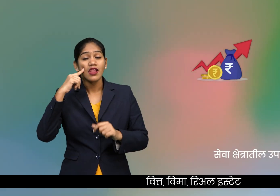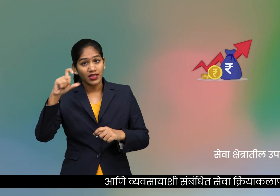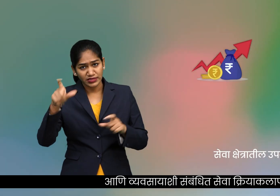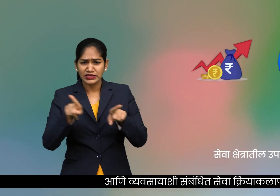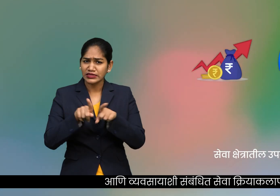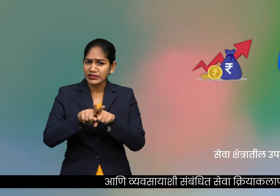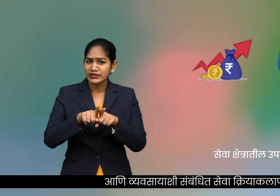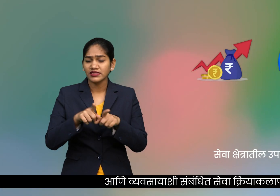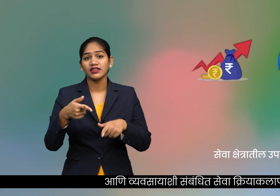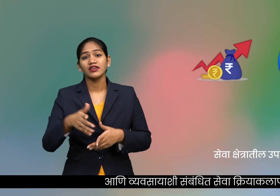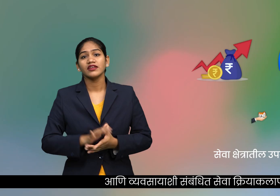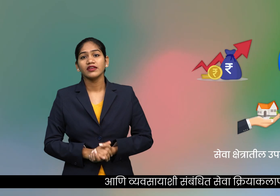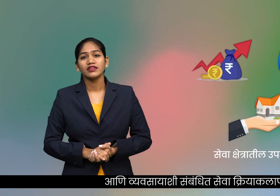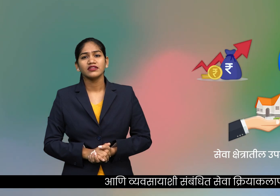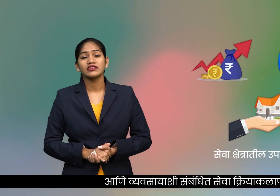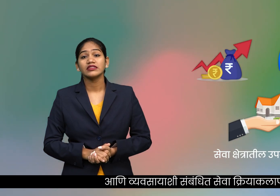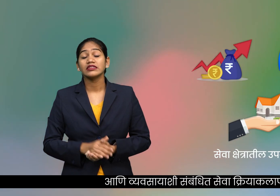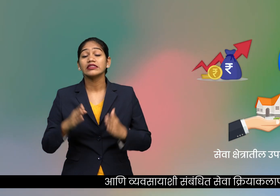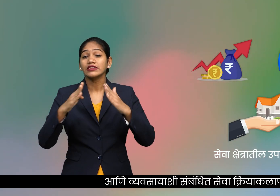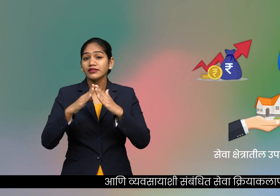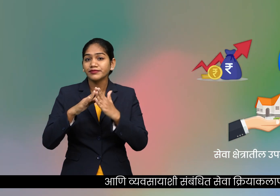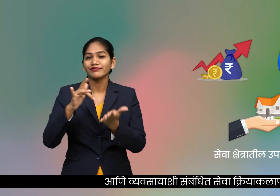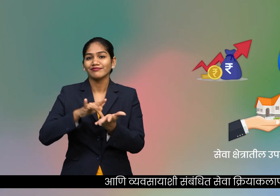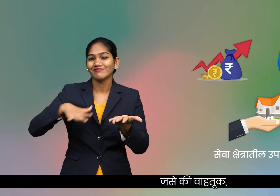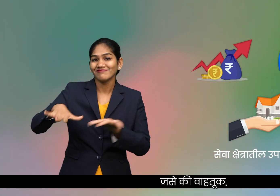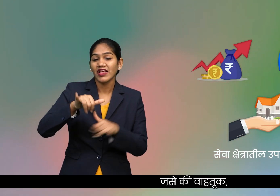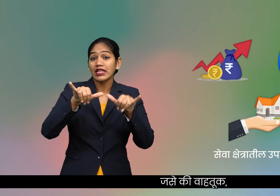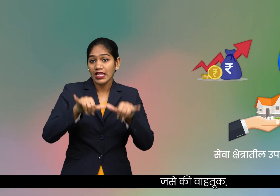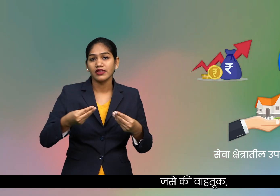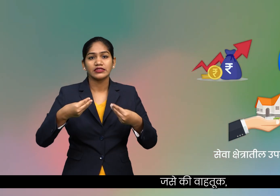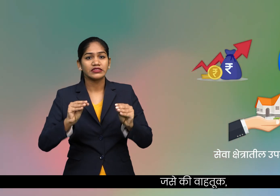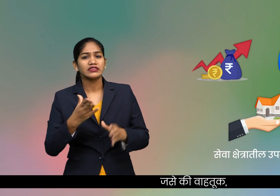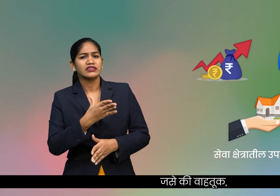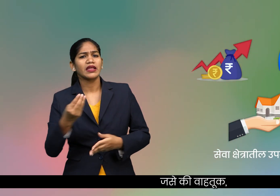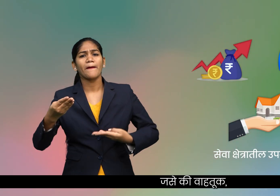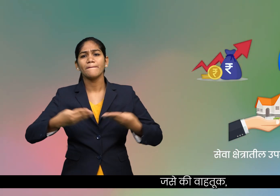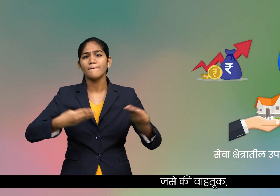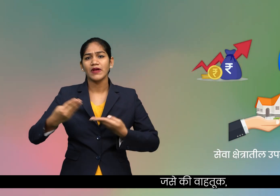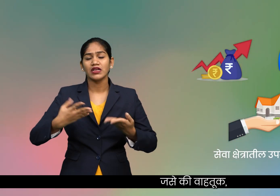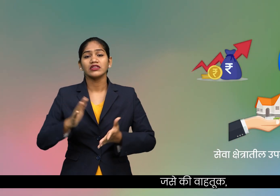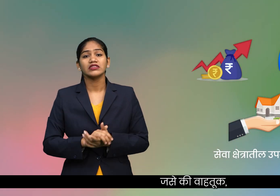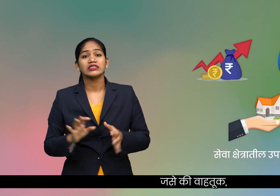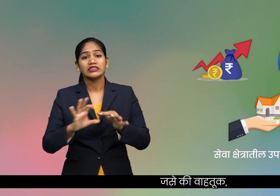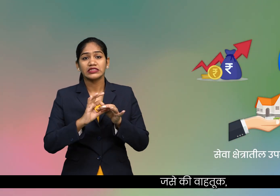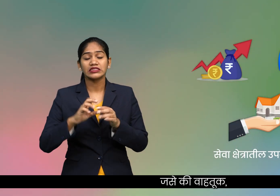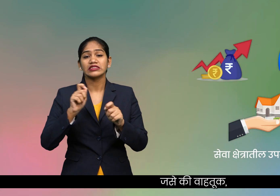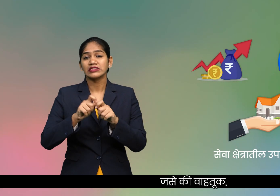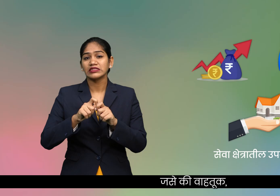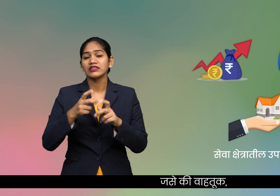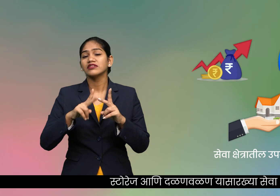आणि व्यवसायाशी संबंधित सेवा क्रियाकलाप जसे की वाहतूक,